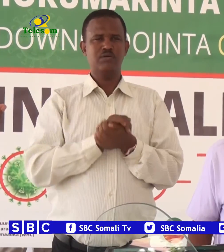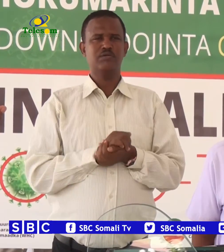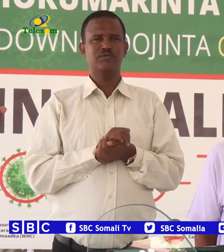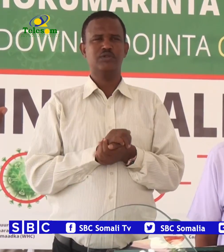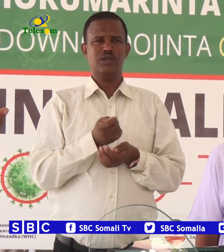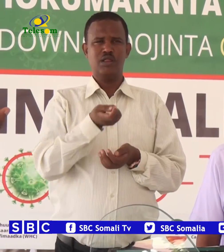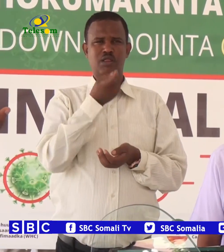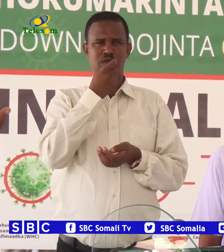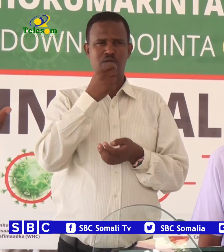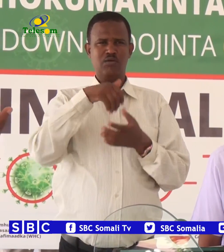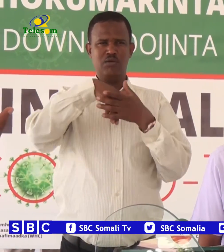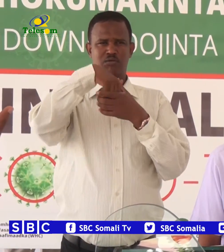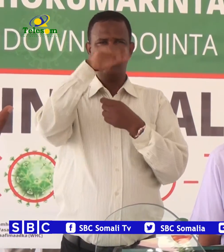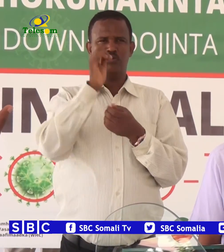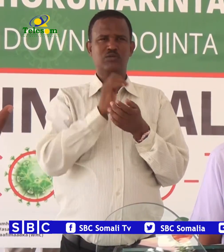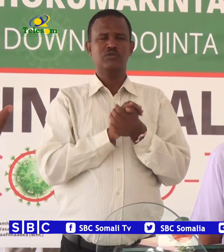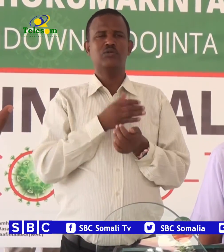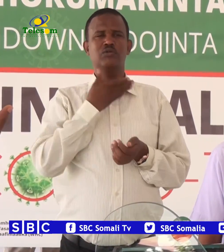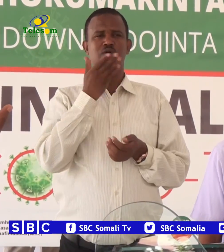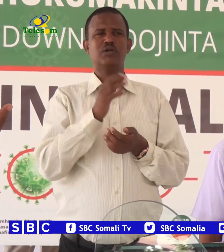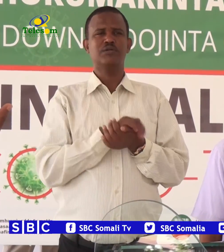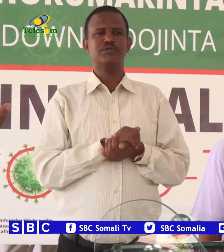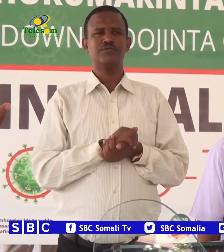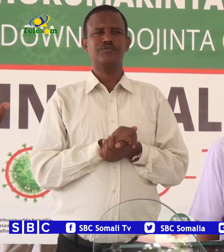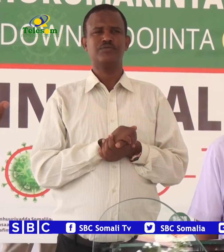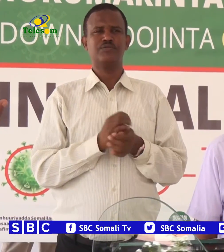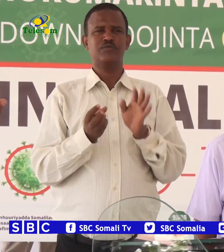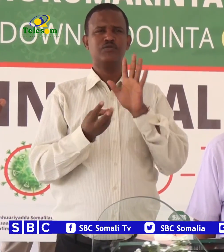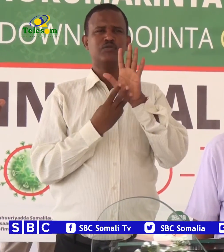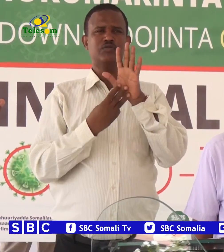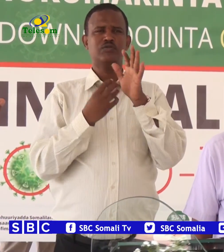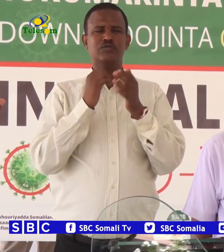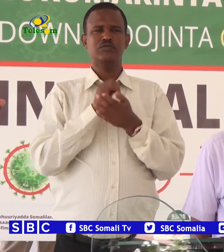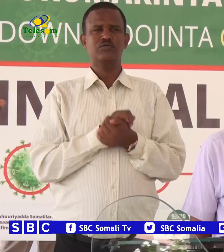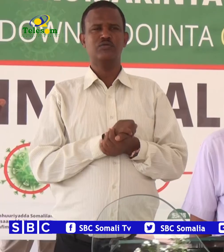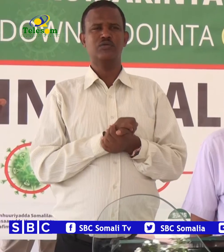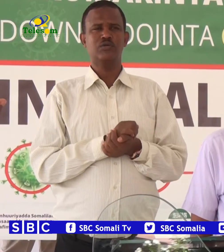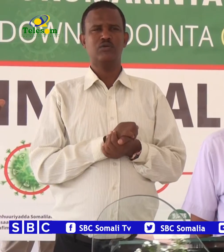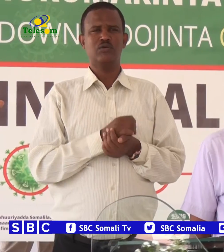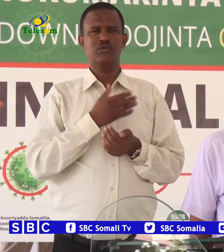laga daweeyay ee ka bogsadeena waxa weeye 413 qof